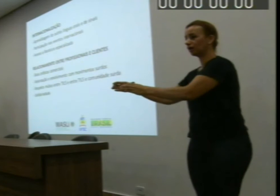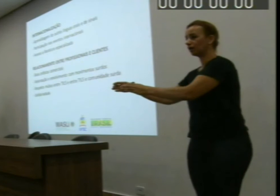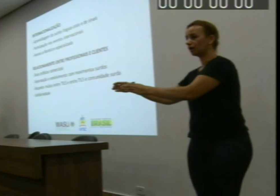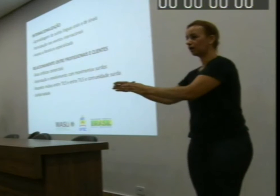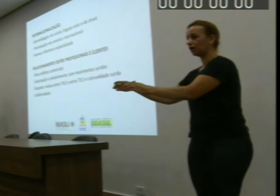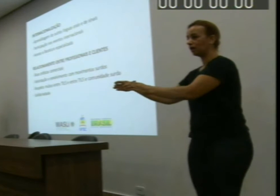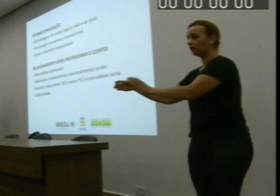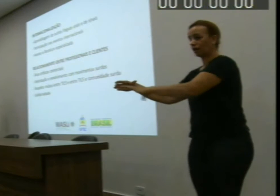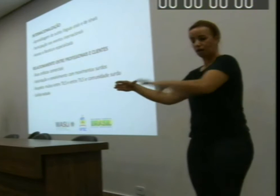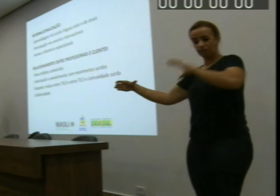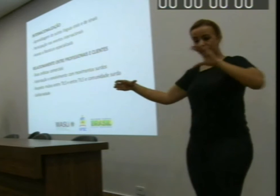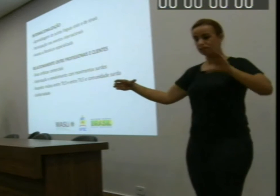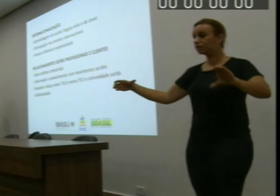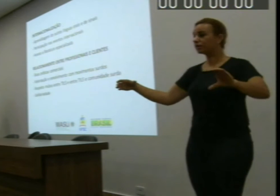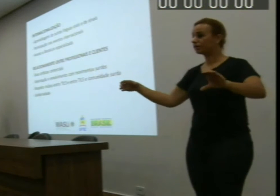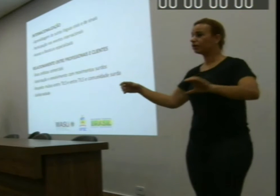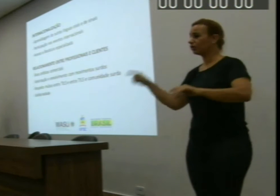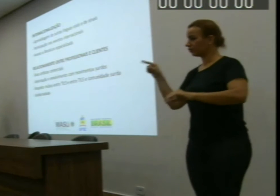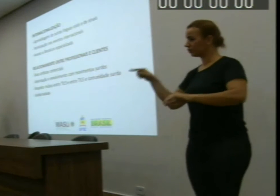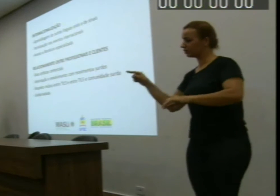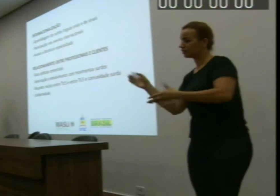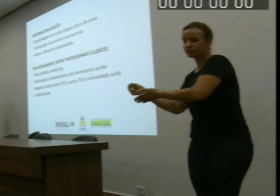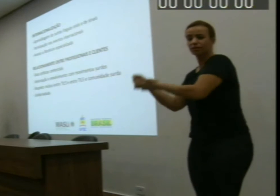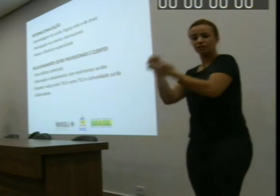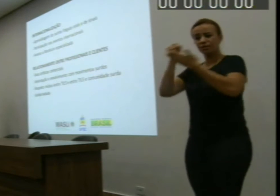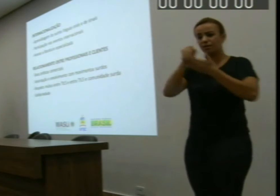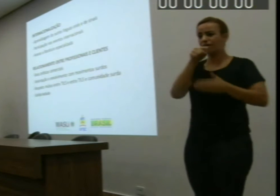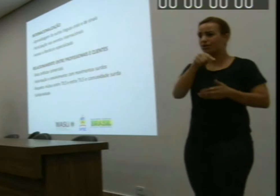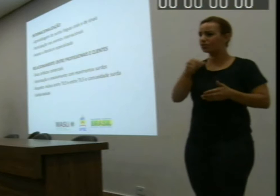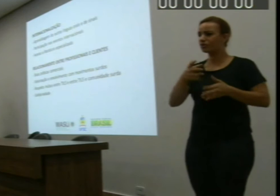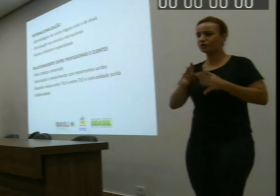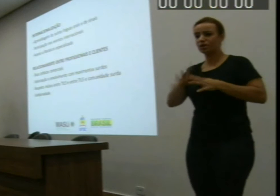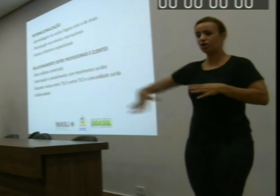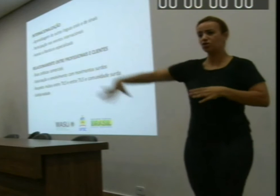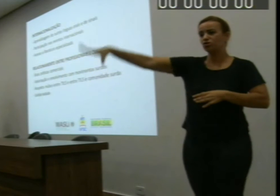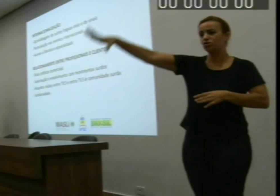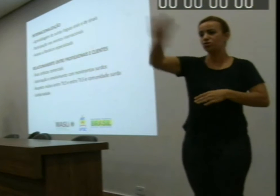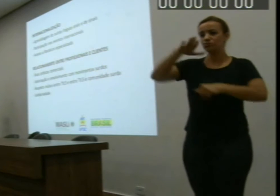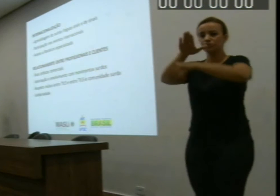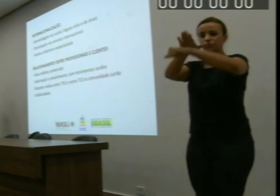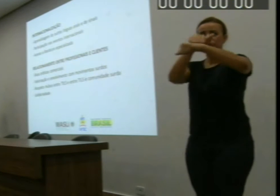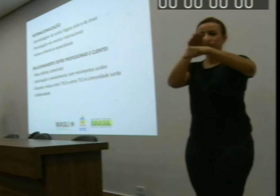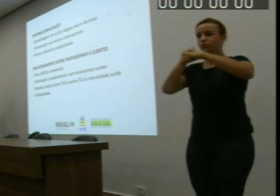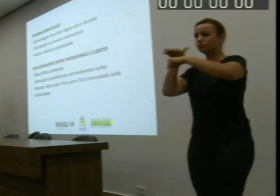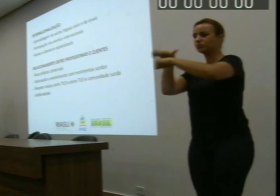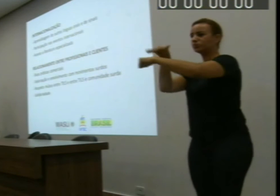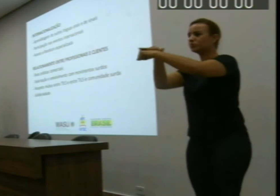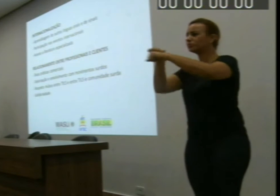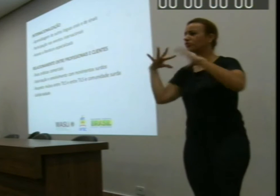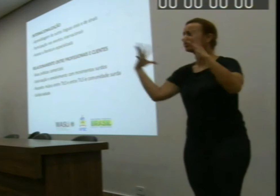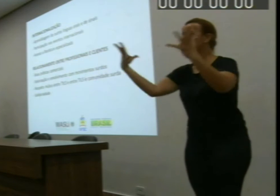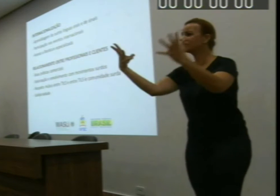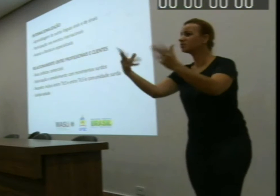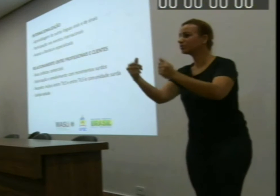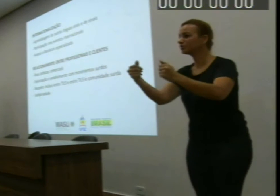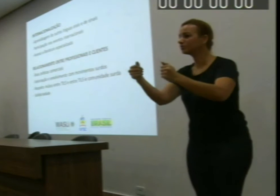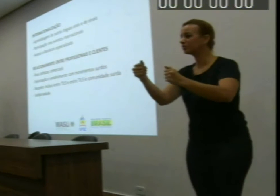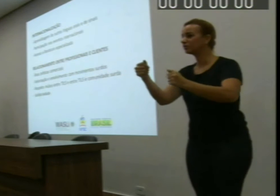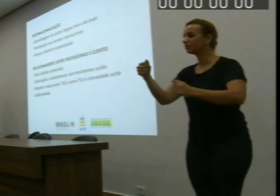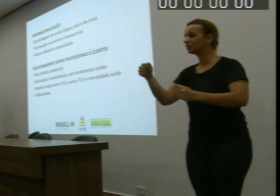iniciativa e você pode voluntariamente envolver os moradores do bairro naquela iniciativa se voluntariando como